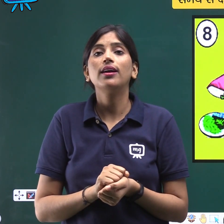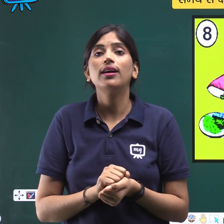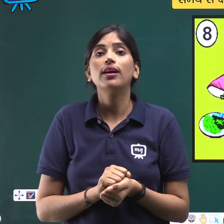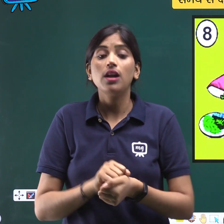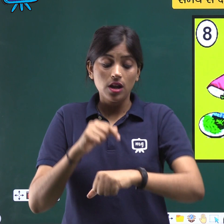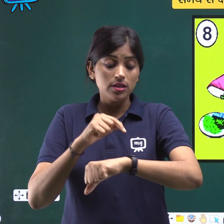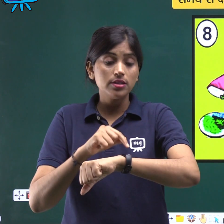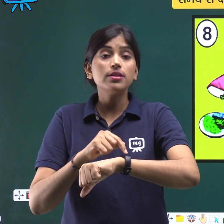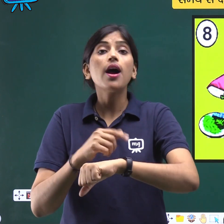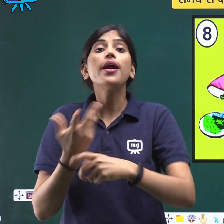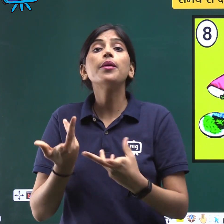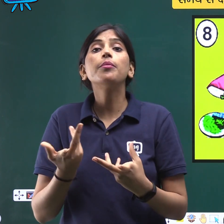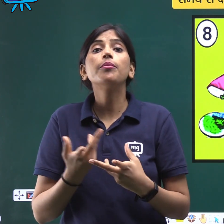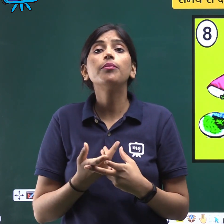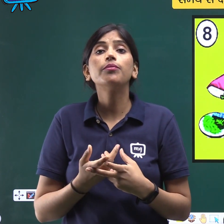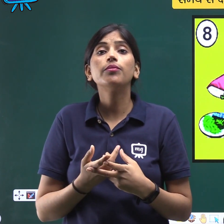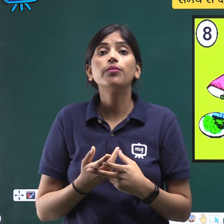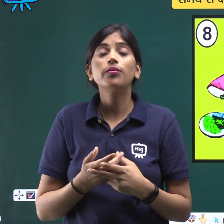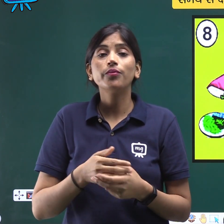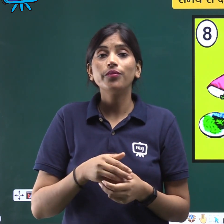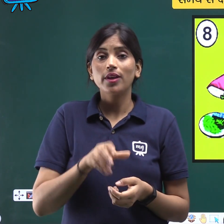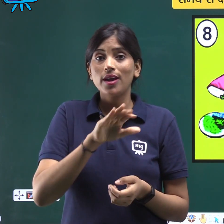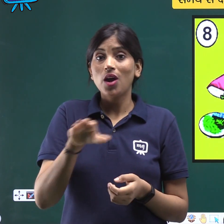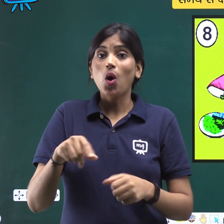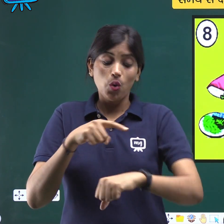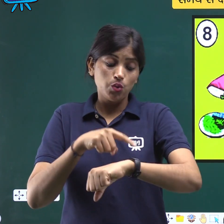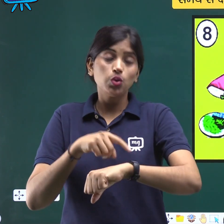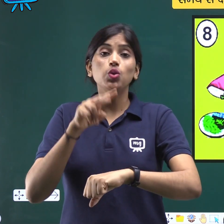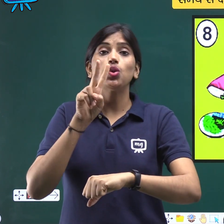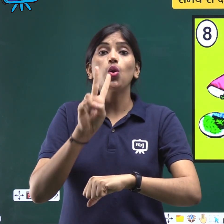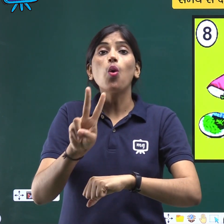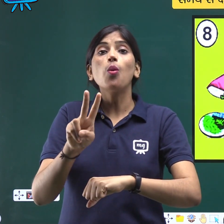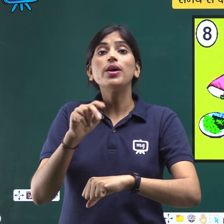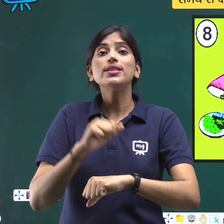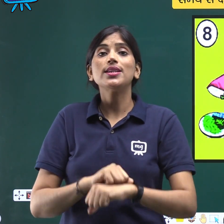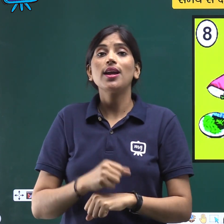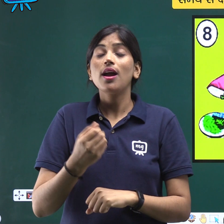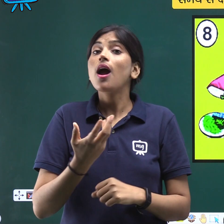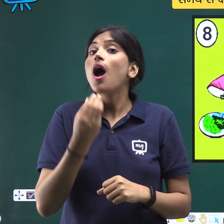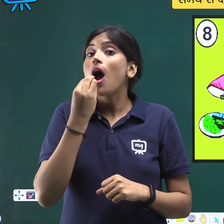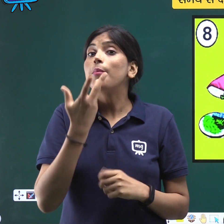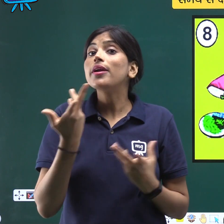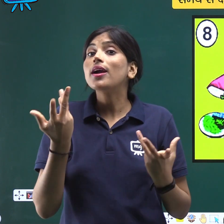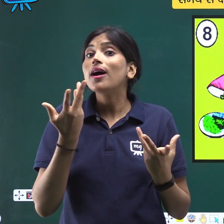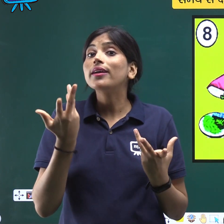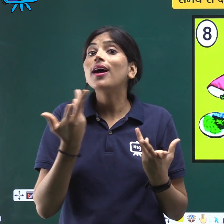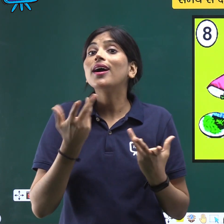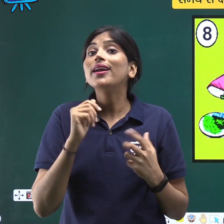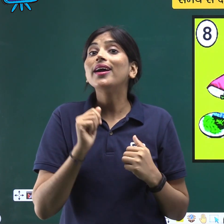कितने बजे? बच्चों 2 बजे। हमें क्या करना